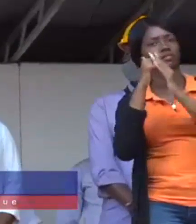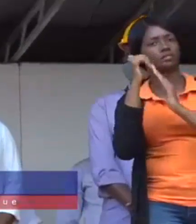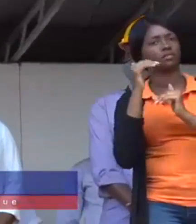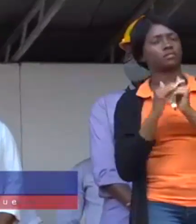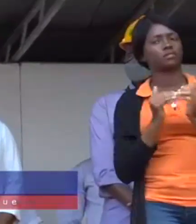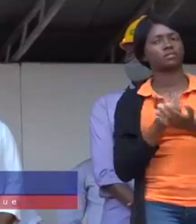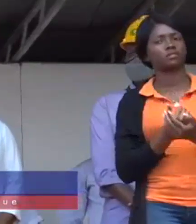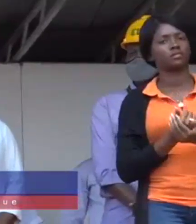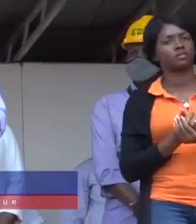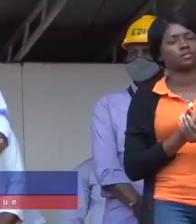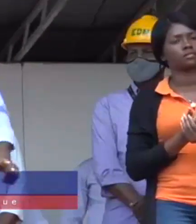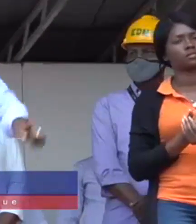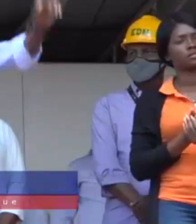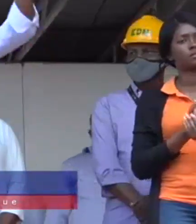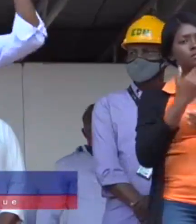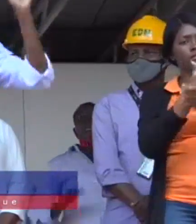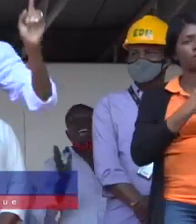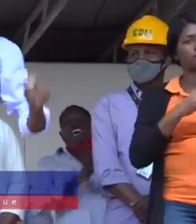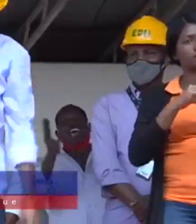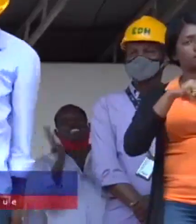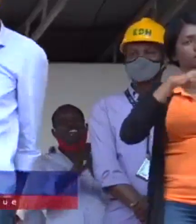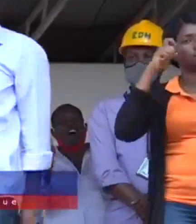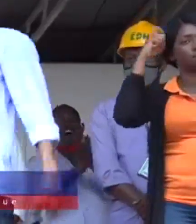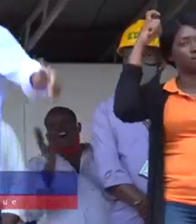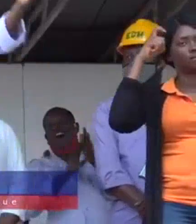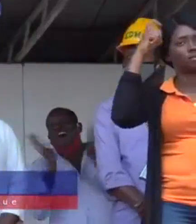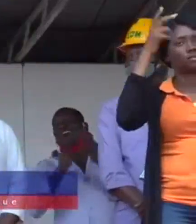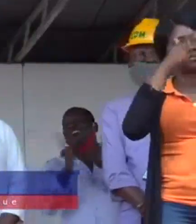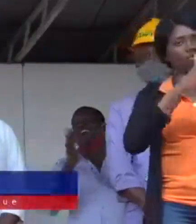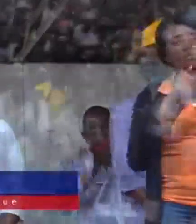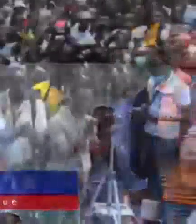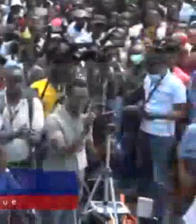Constitution. Tirez mandat à la élection.